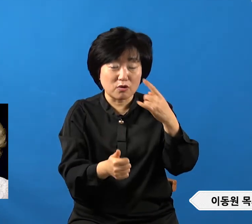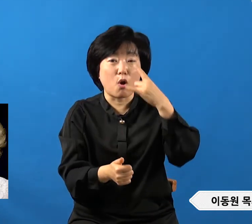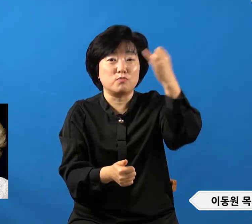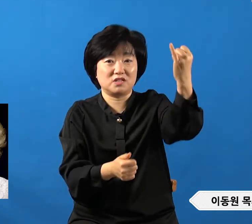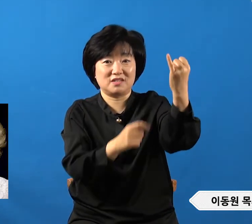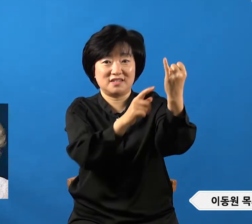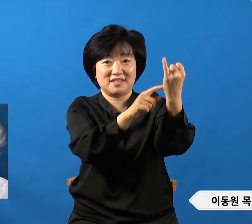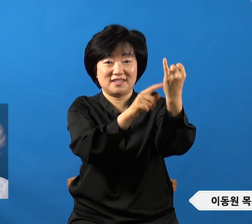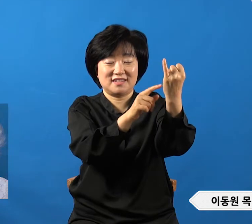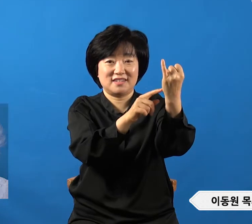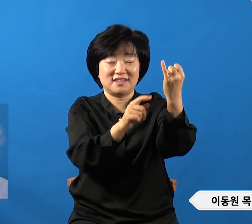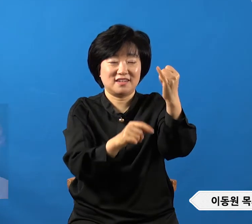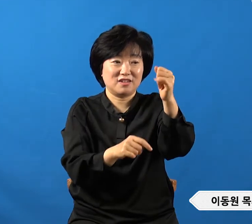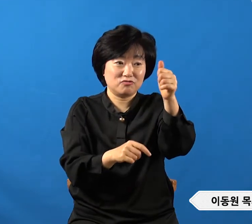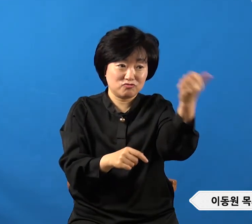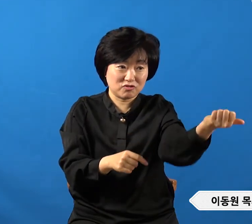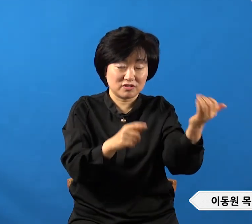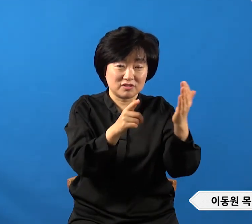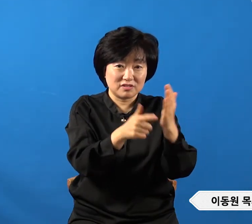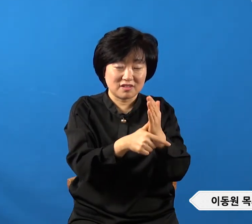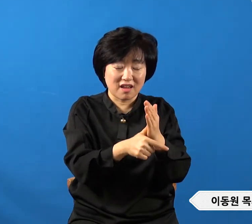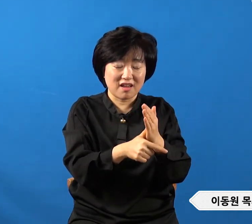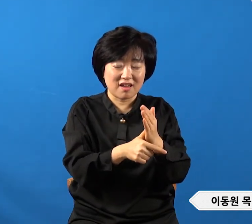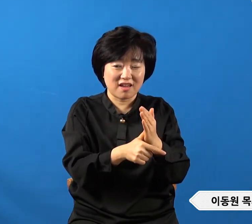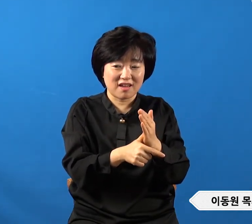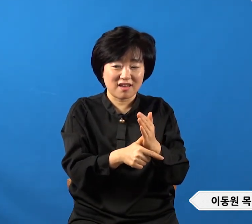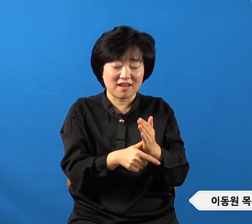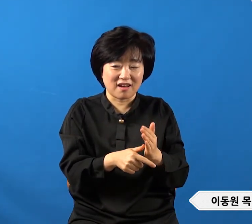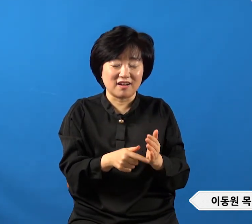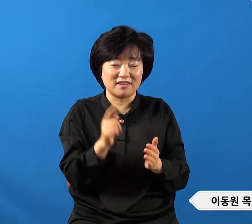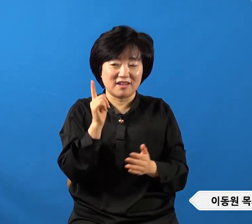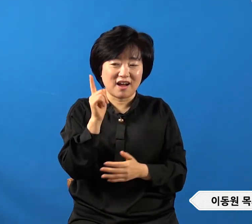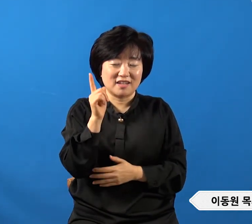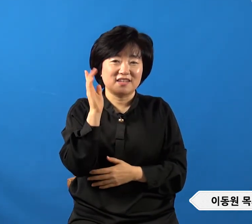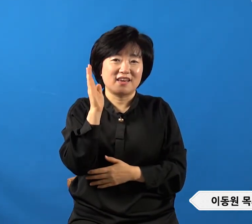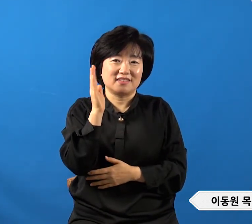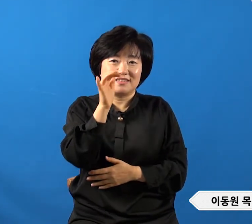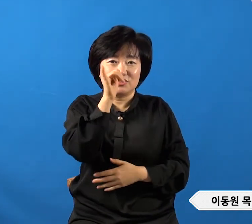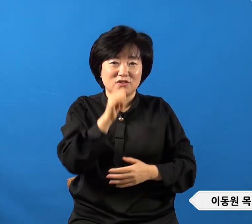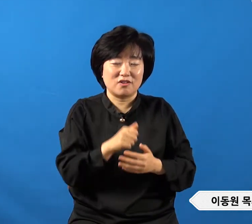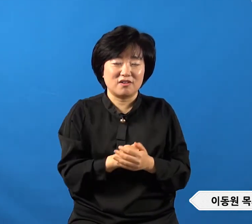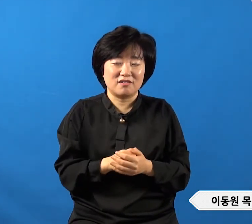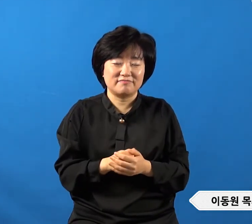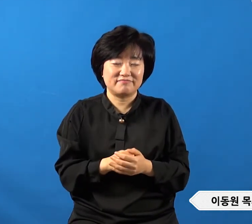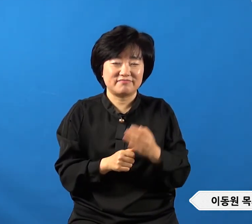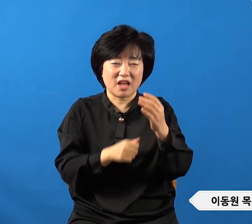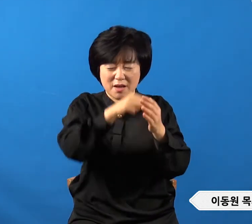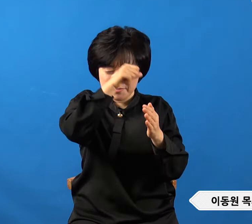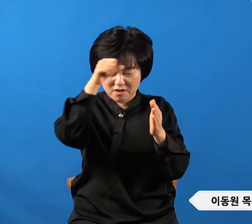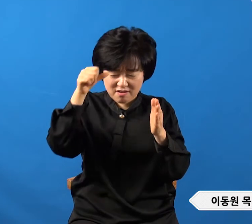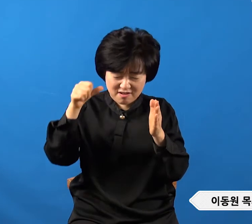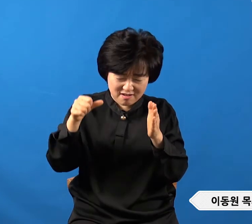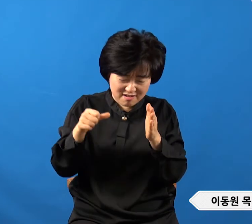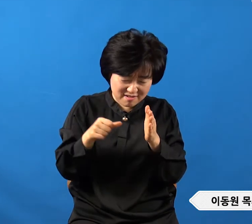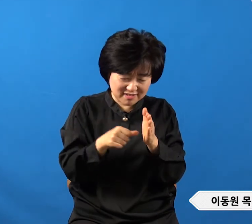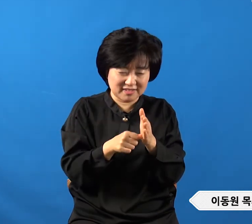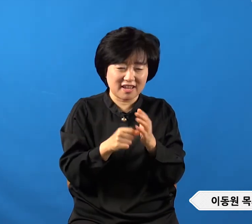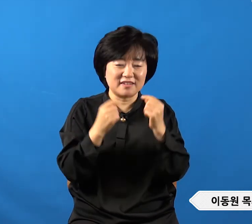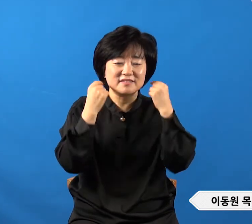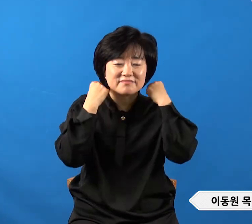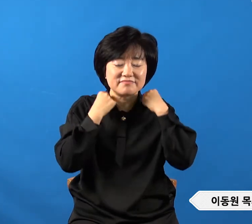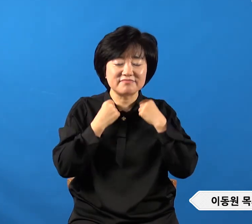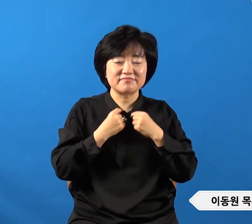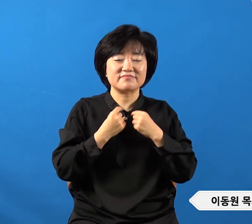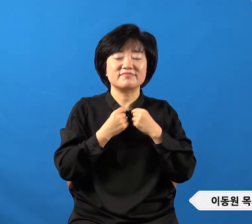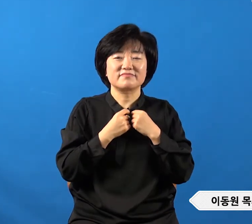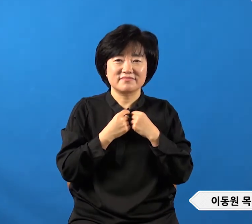근데 그녀가 세상을 떠났을 때 화제가 된 에피소드가 있었어요. 그것은 그녀가 평생 하고 다녔던